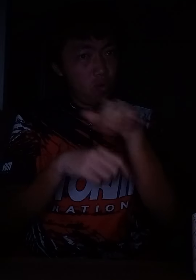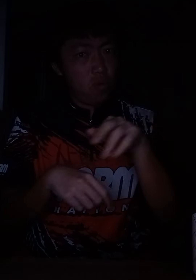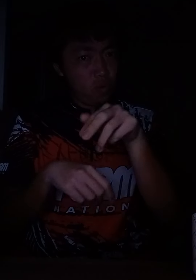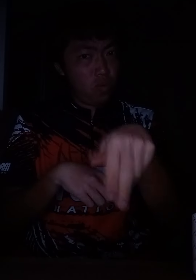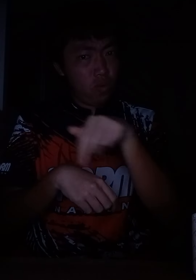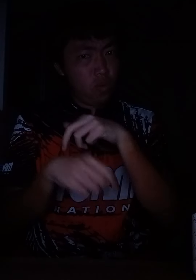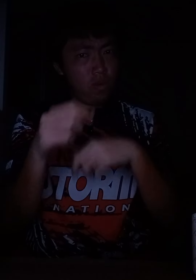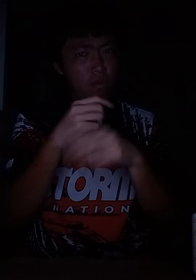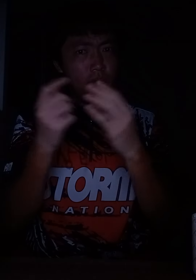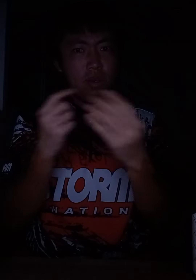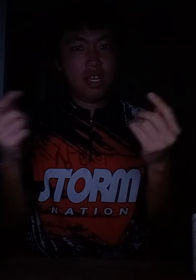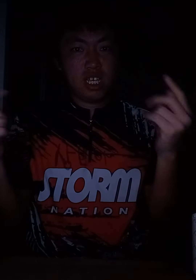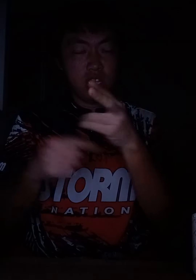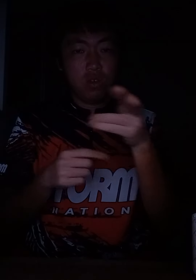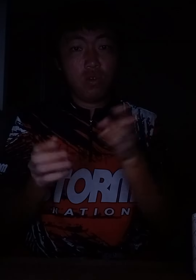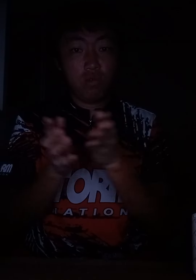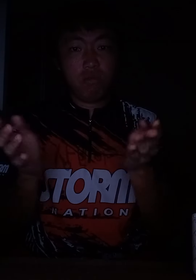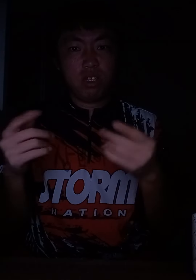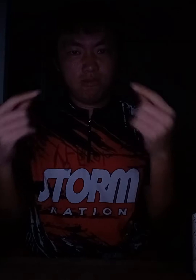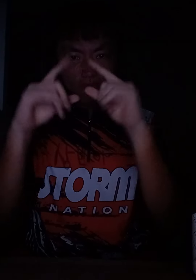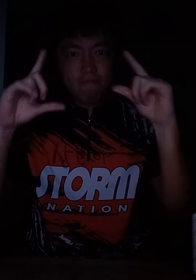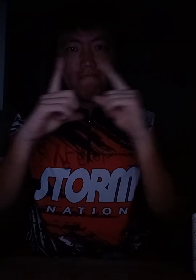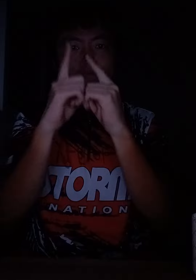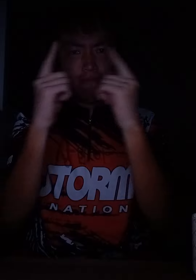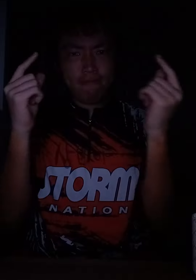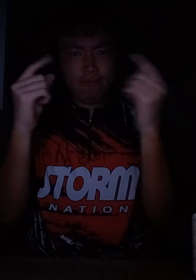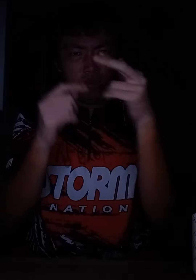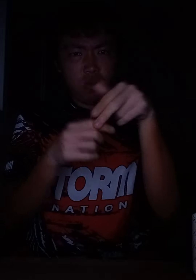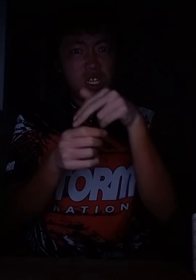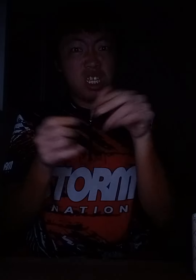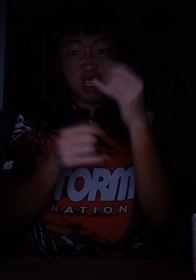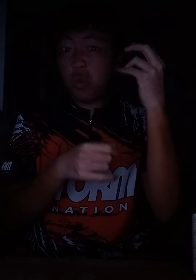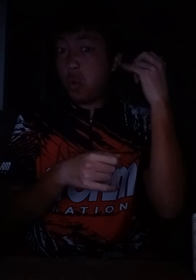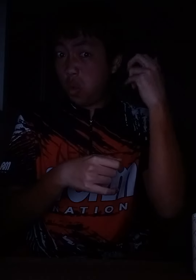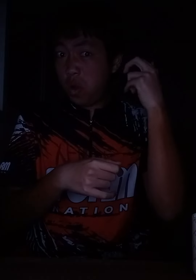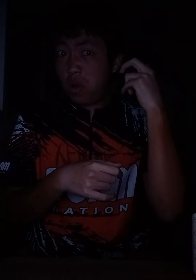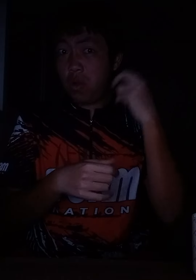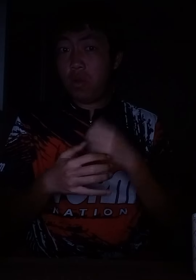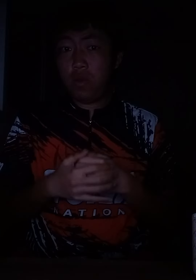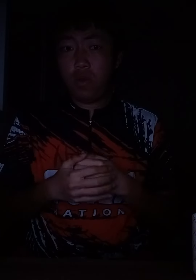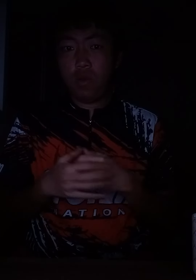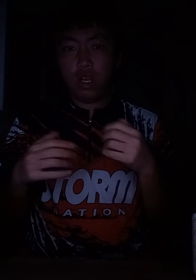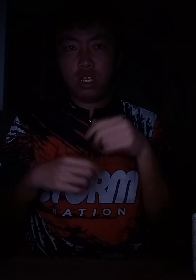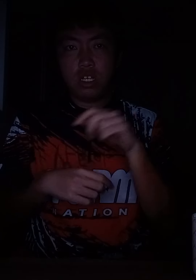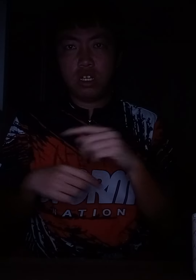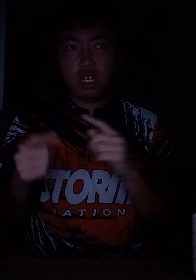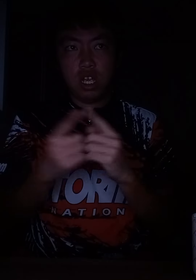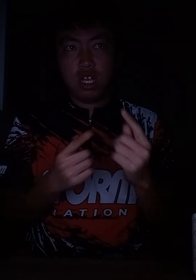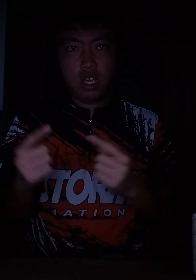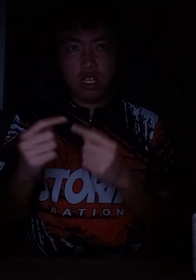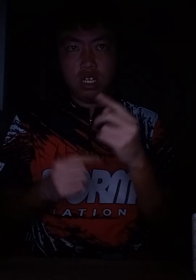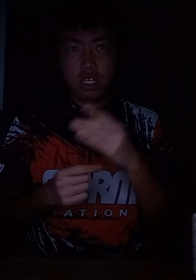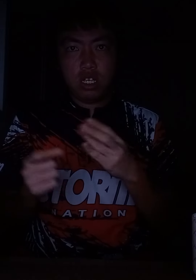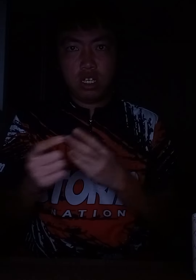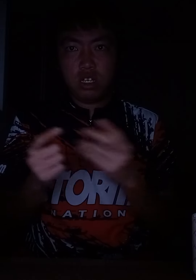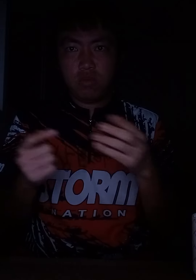오른 모습을 보고 다른 승객들이 코레일 측에 신고를 한 겁니다. 코레일 측은 당장 전동차 운행을 멈출